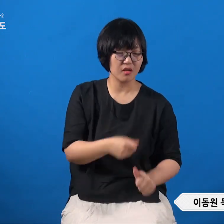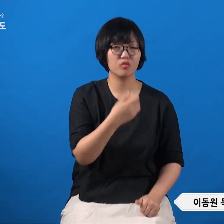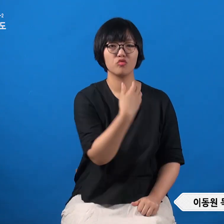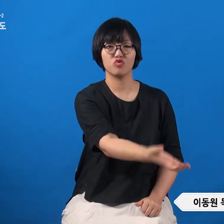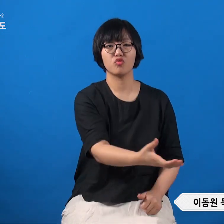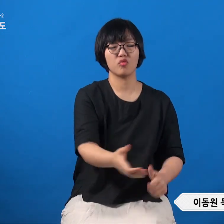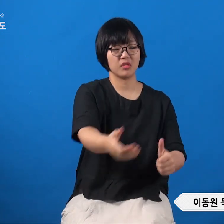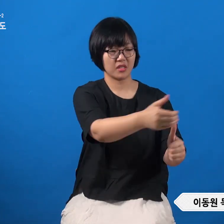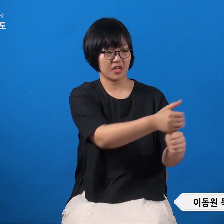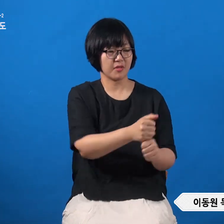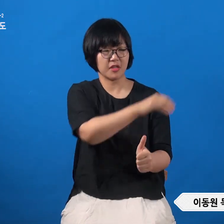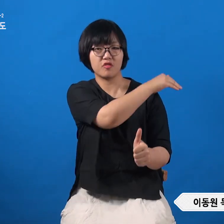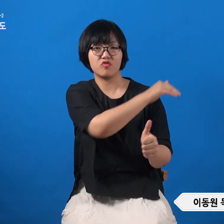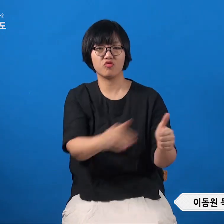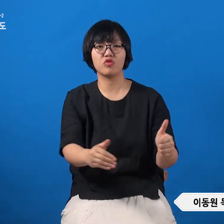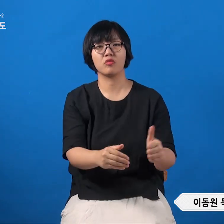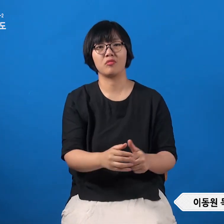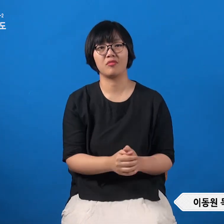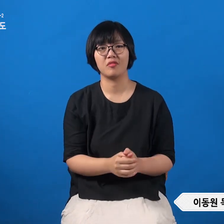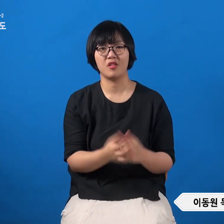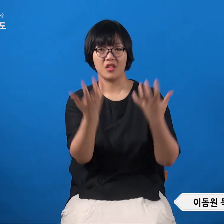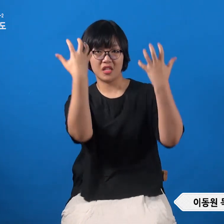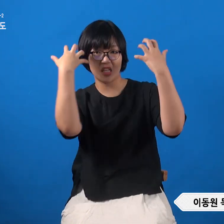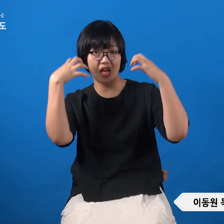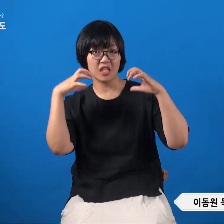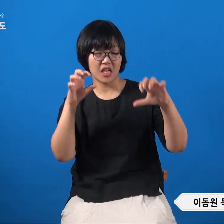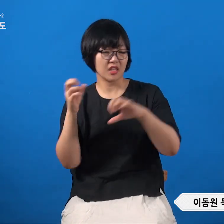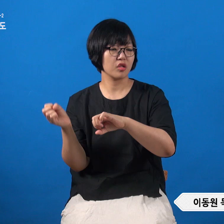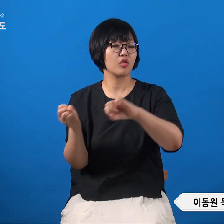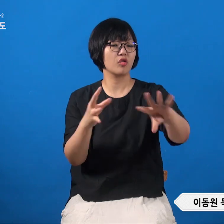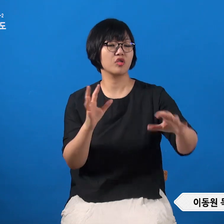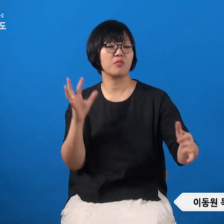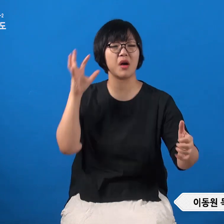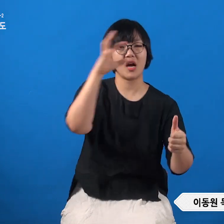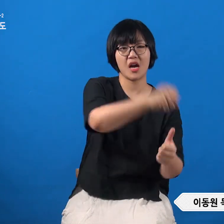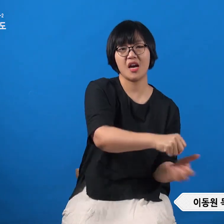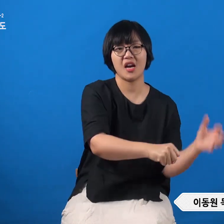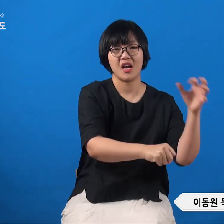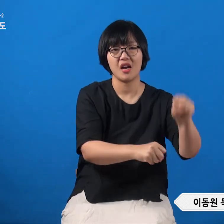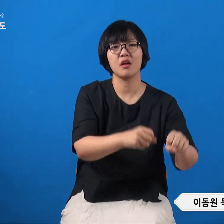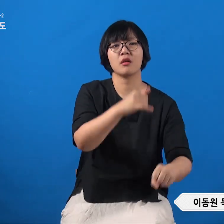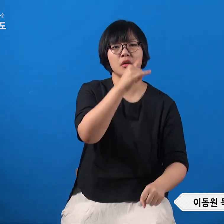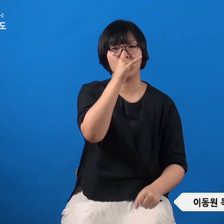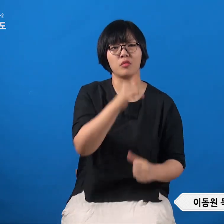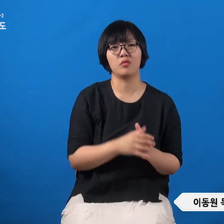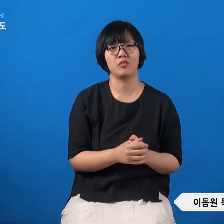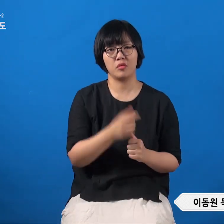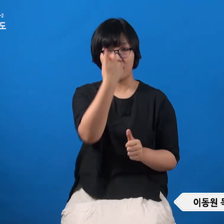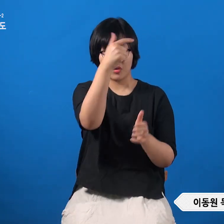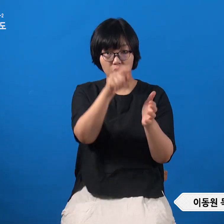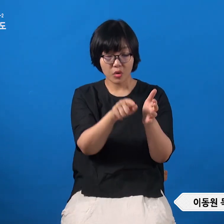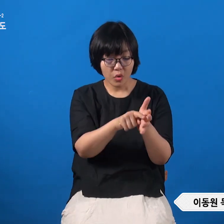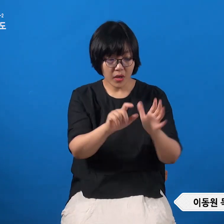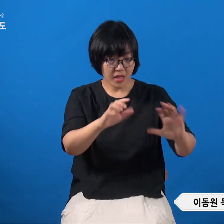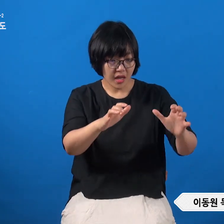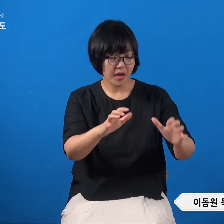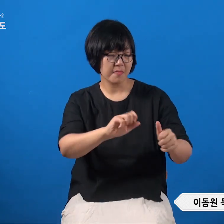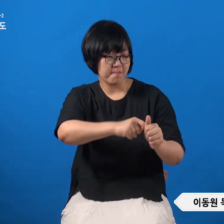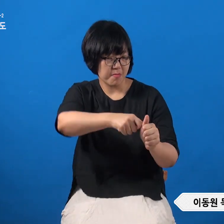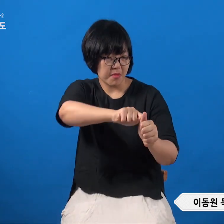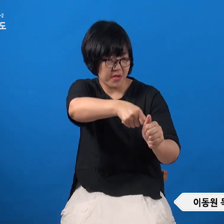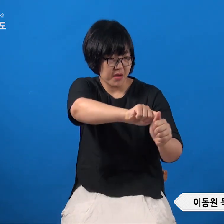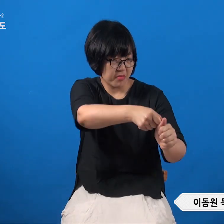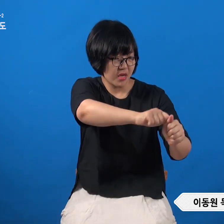경기장에서 야수의 팝으로 던지던, 그리고 그리스도인 공동체를 와해시키고 그리스도인들을 흩어놓고